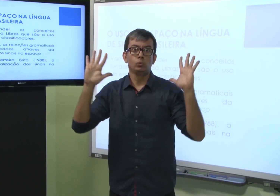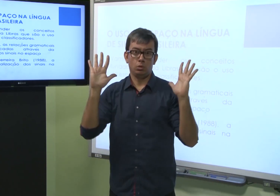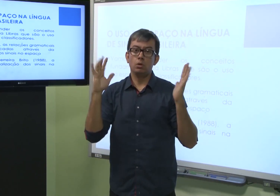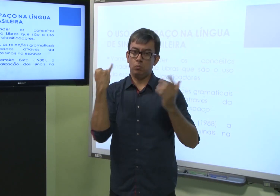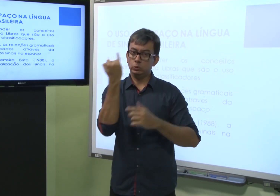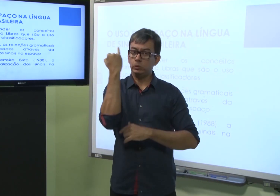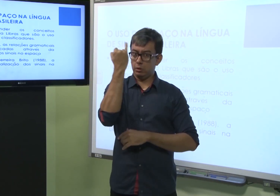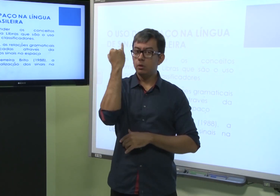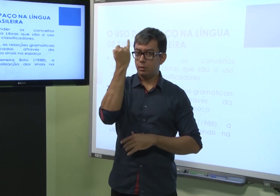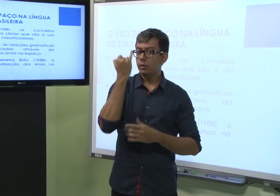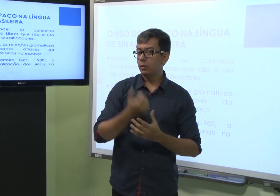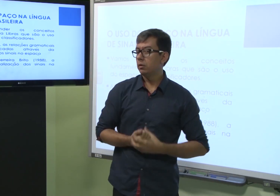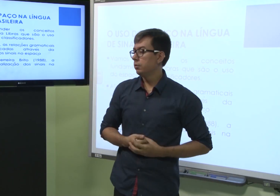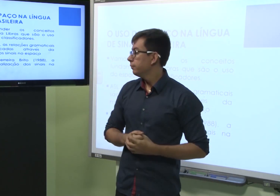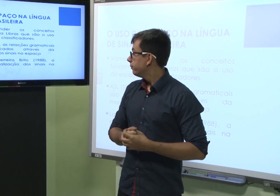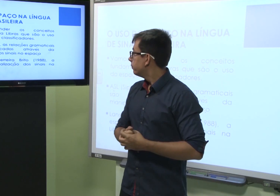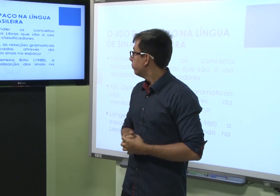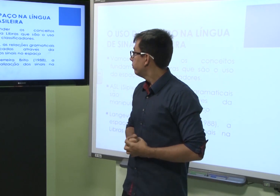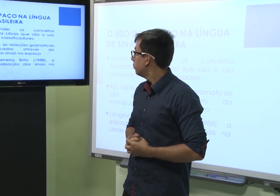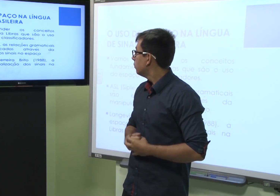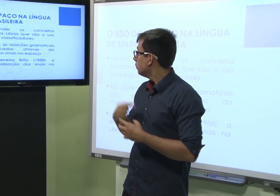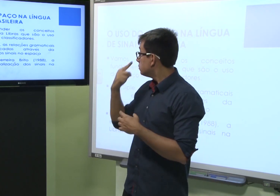Por isso que é relevante essa matéria.